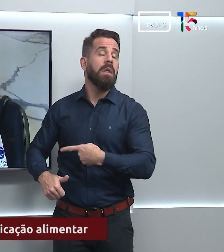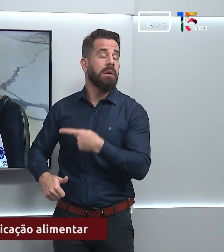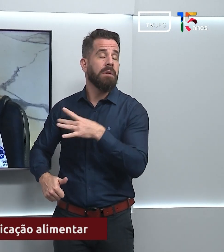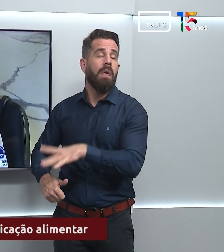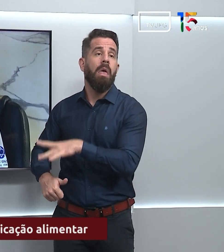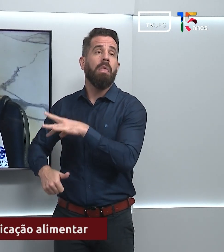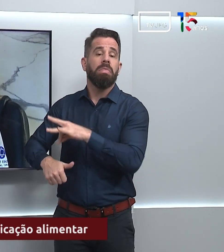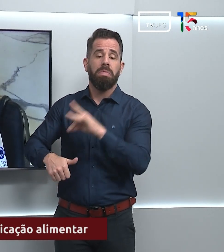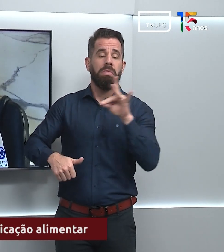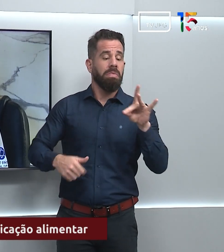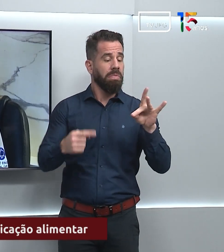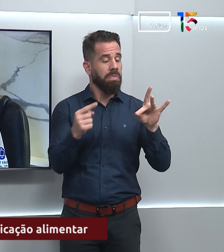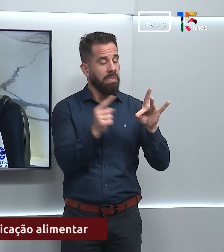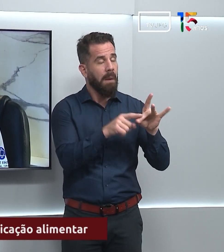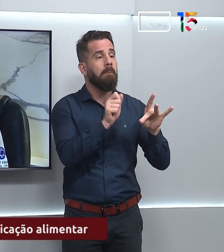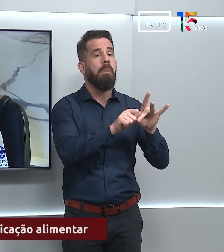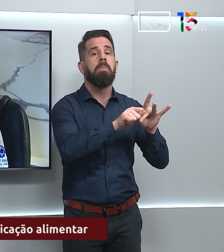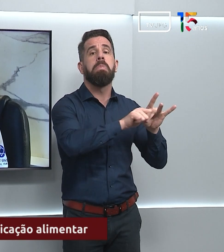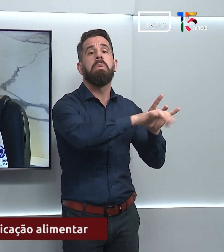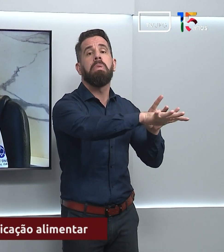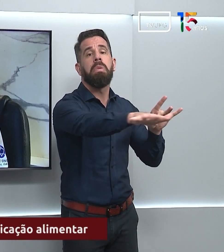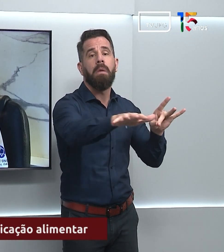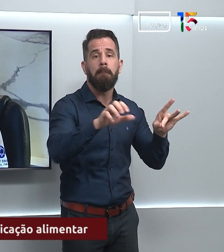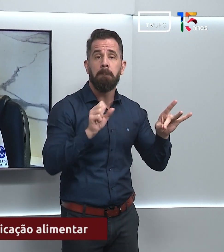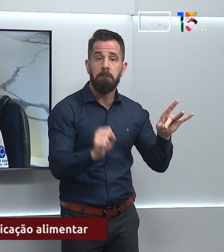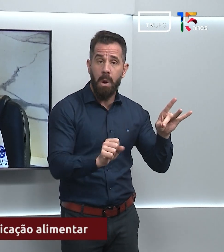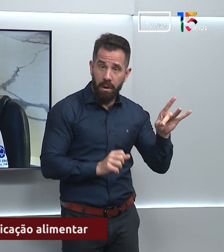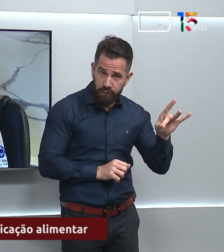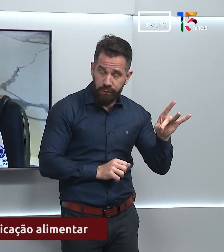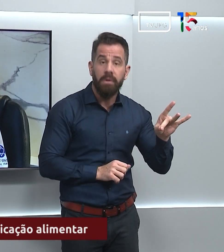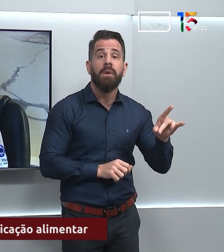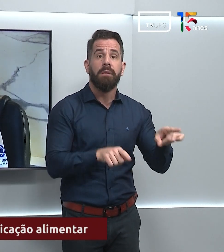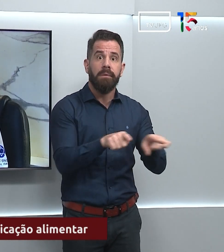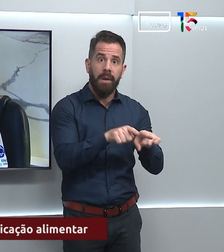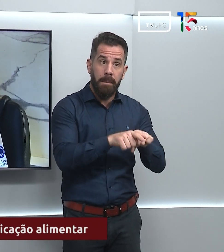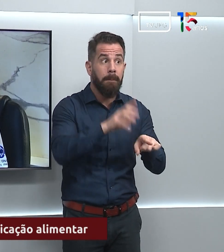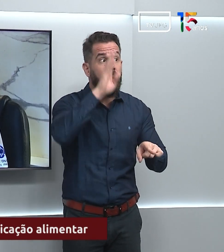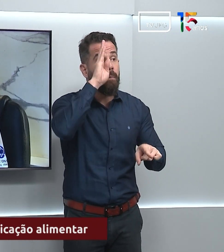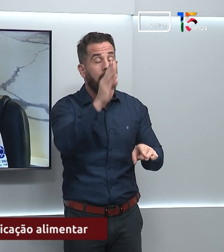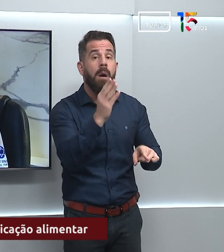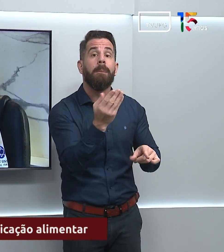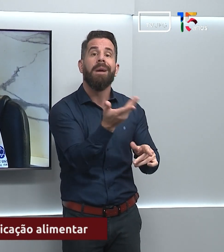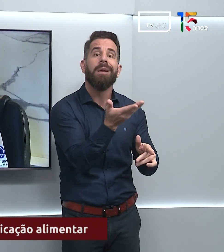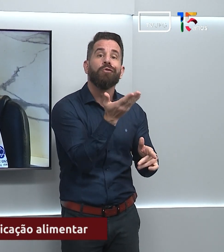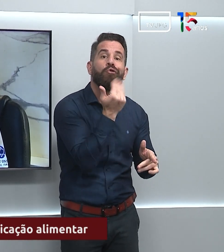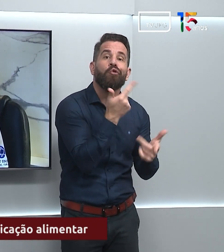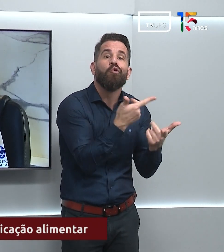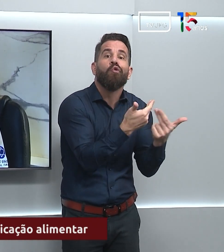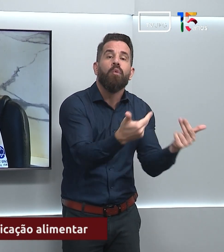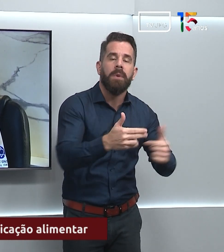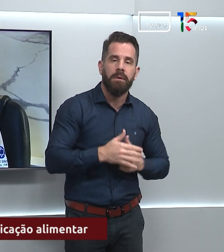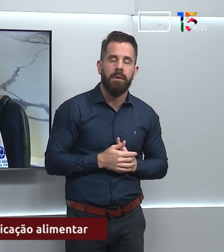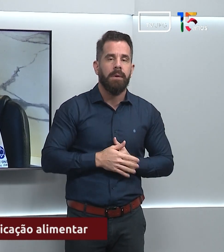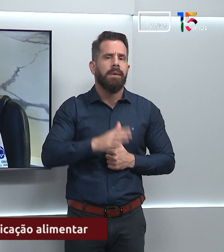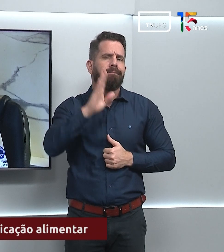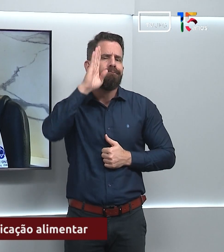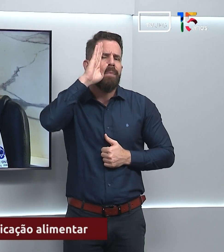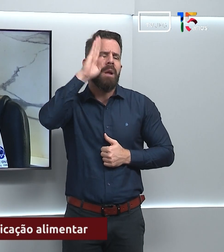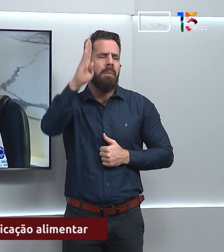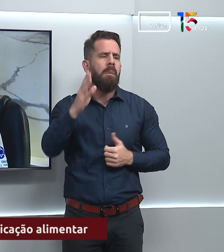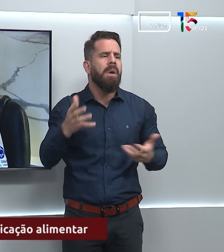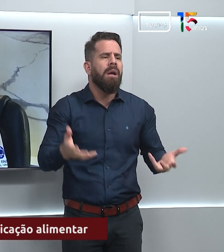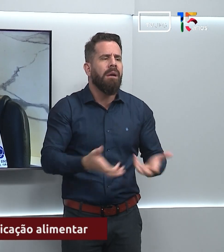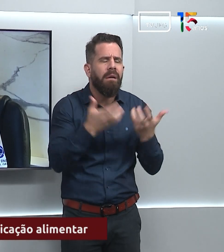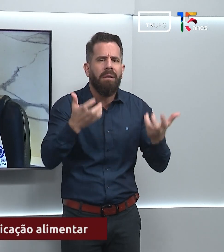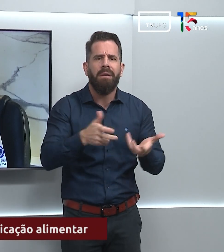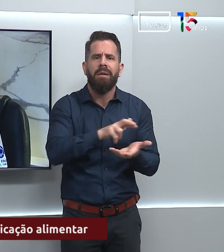a outra, ou, o que é mais frequente, águas e alimentos. Dentre os alimentos, aqueles que são crus têm um risco